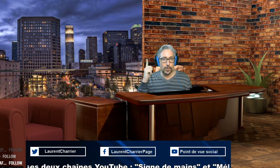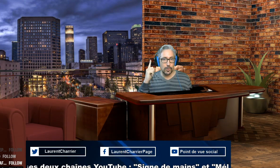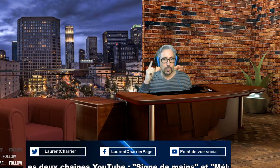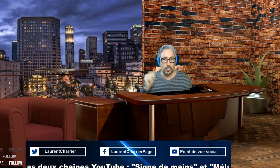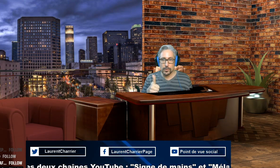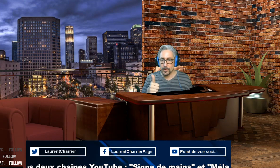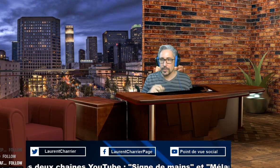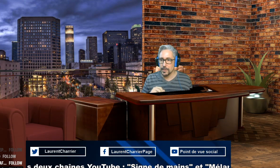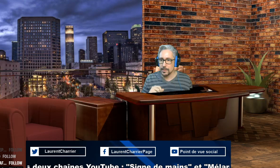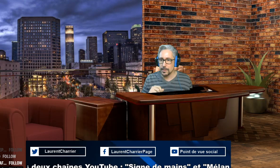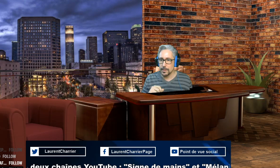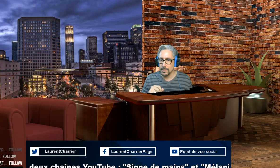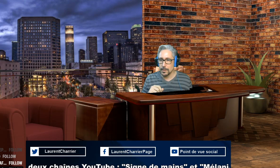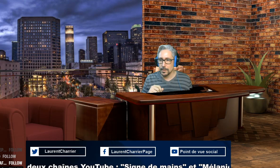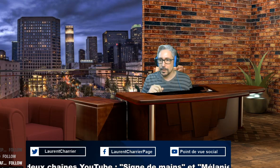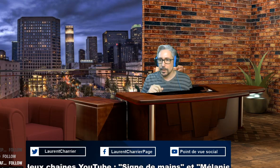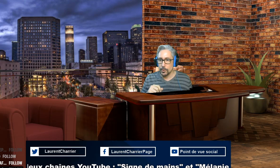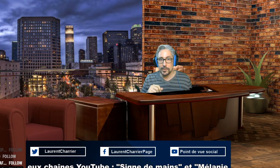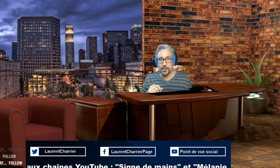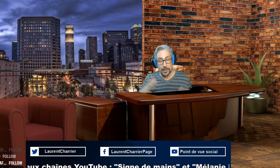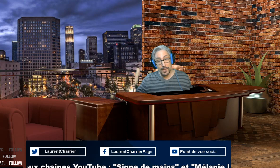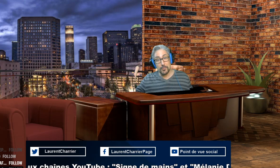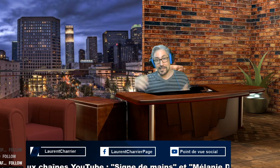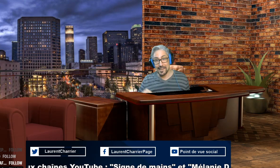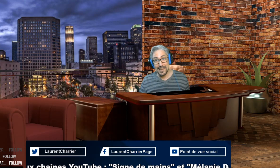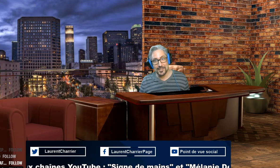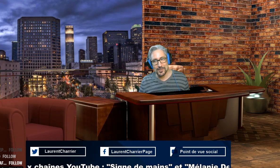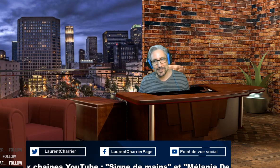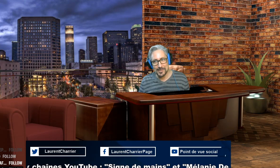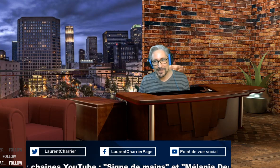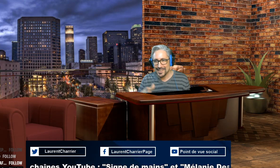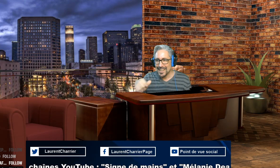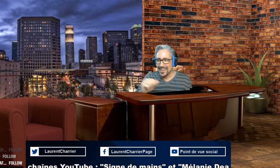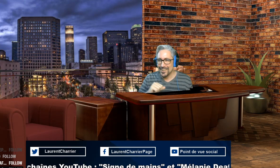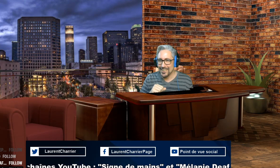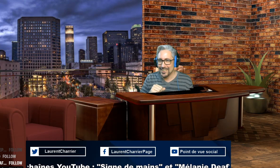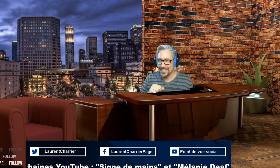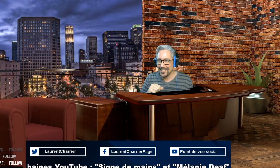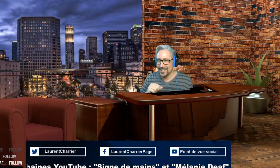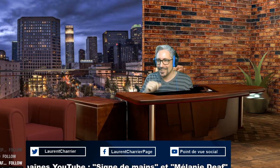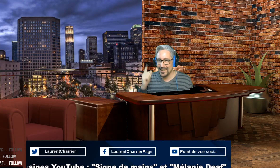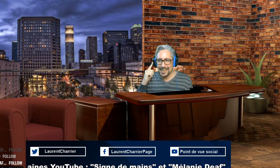monde m'entend bien? Le décor, eh oui, c'est un late show, n'est-ce pas?